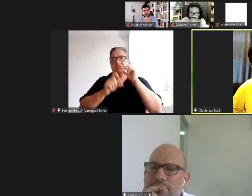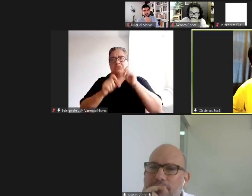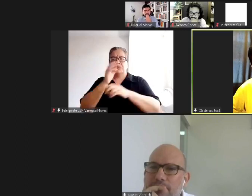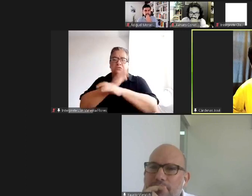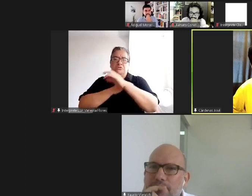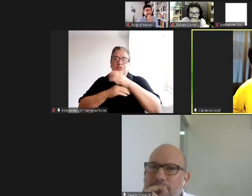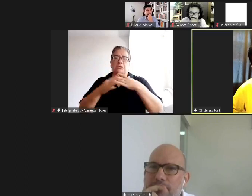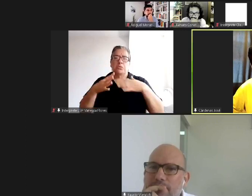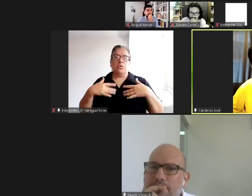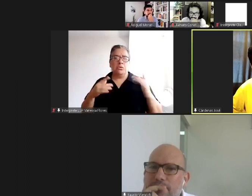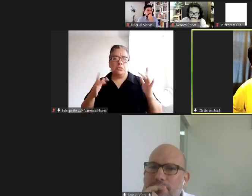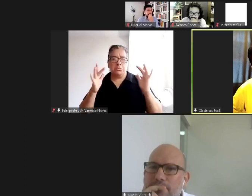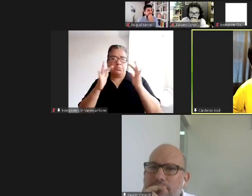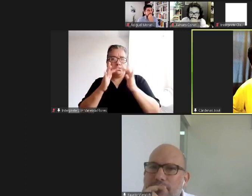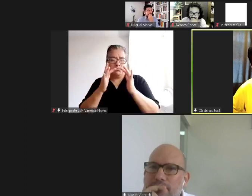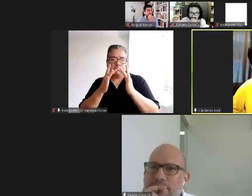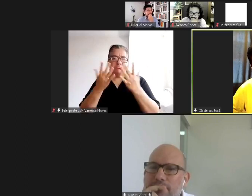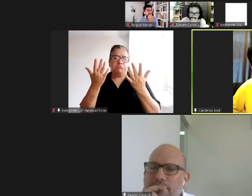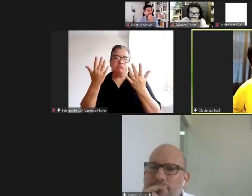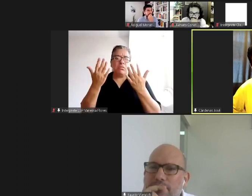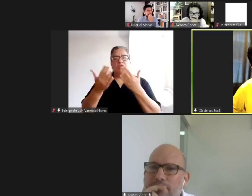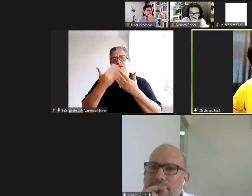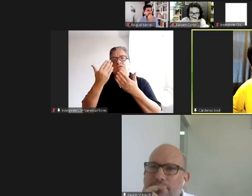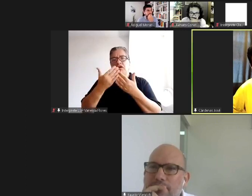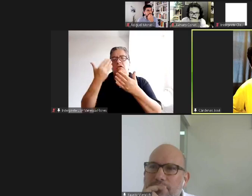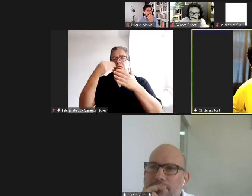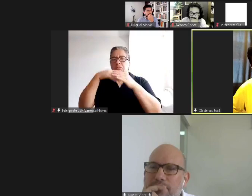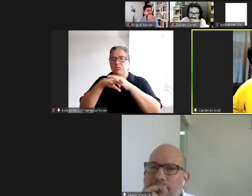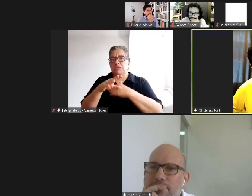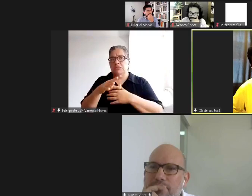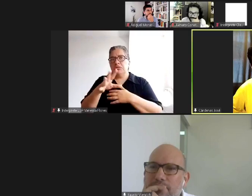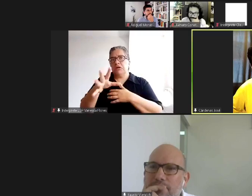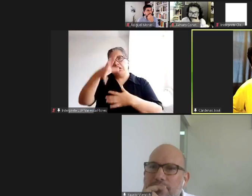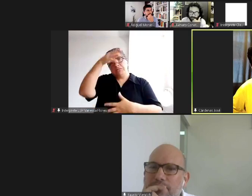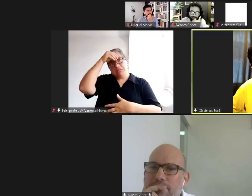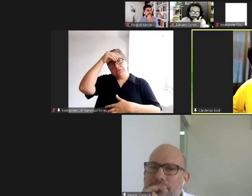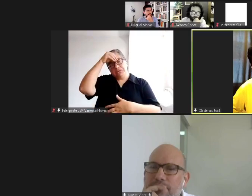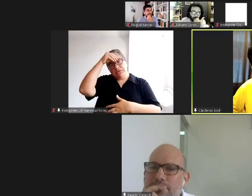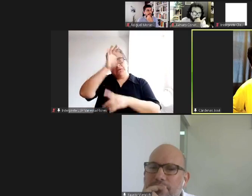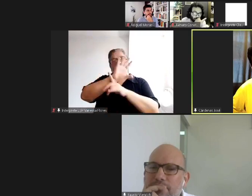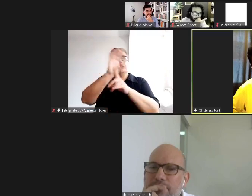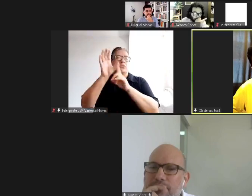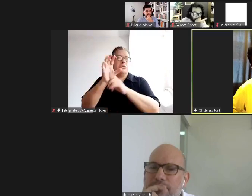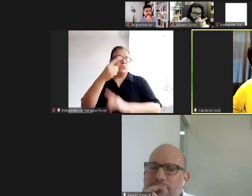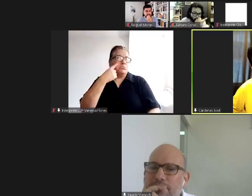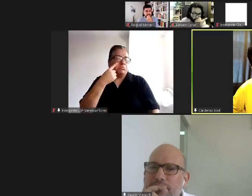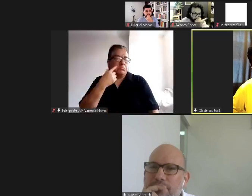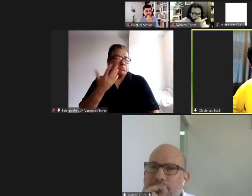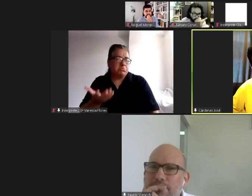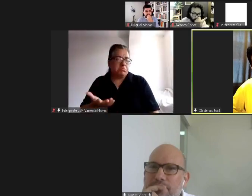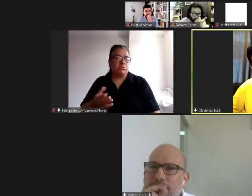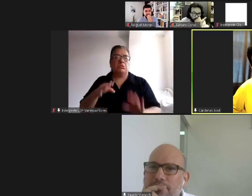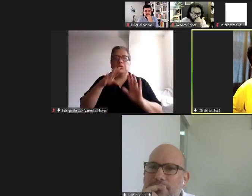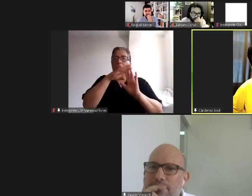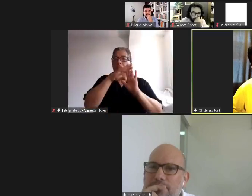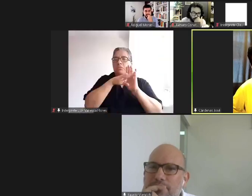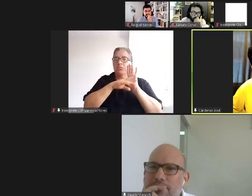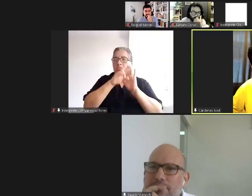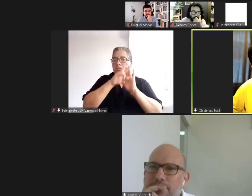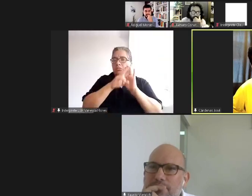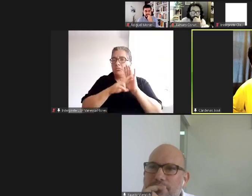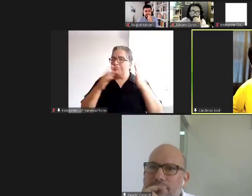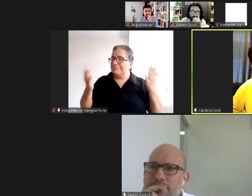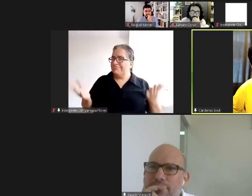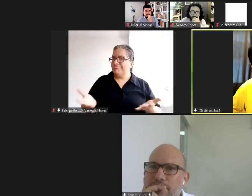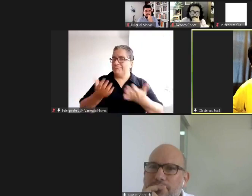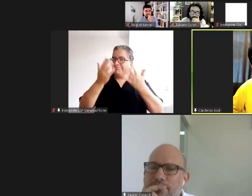puedan acercar con mayor facilidad a la cultura, pero también políticas que incentiven de cierta